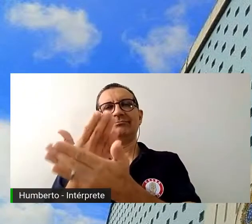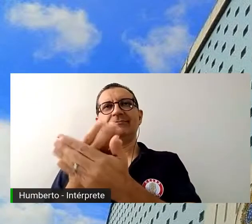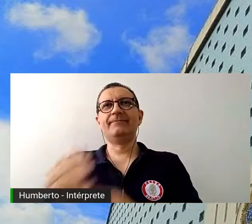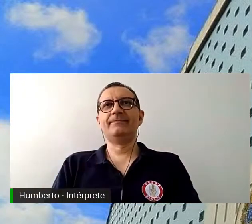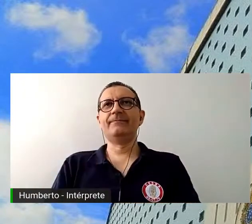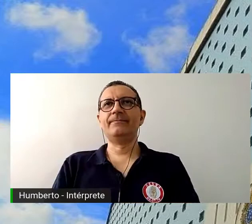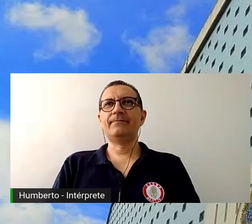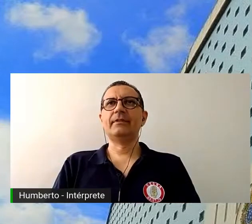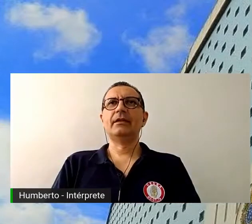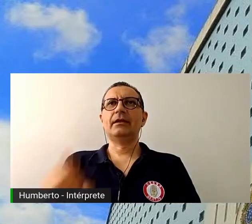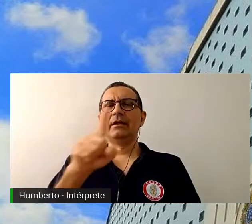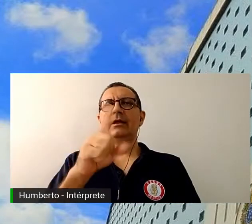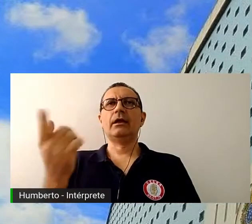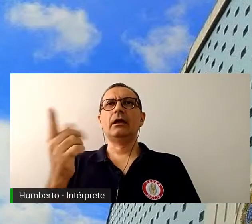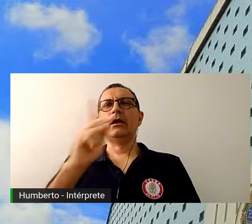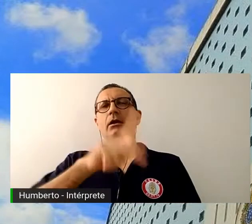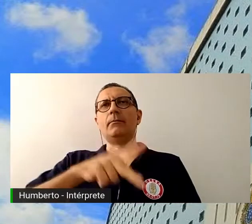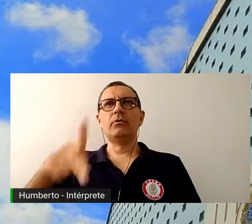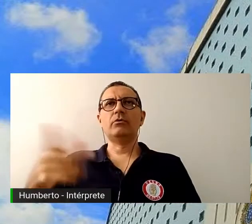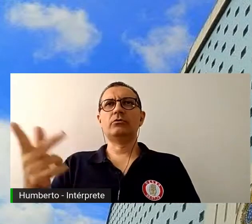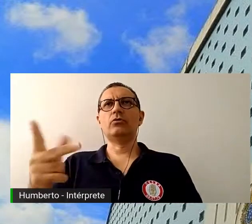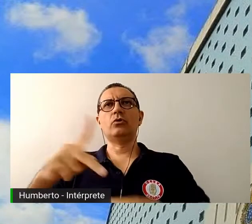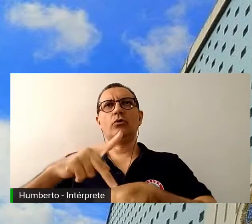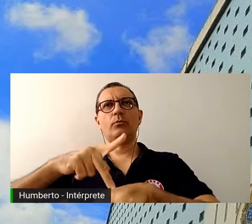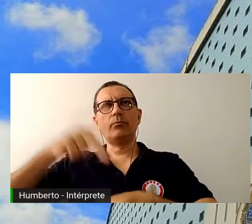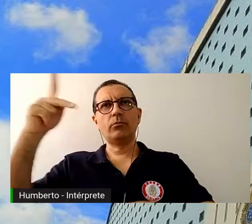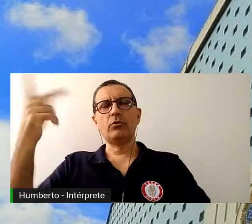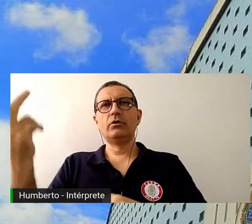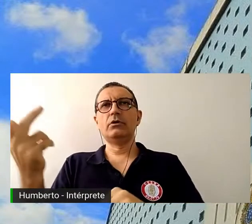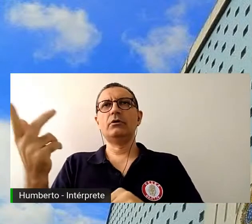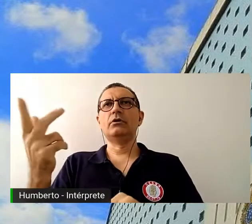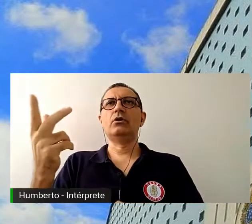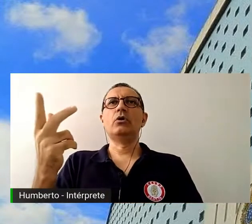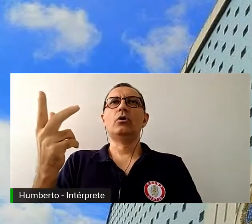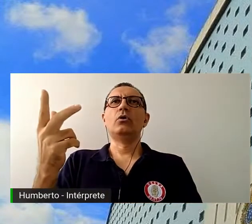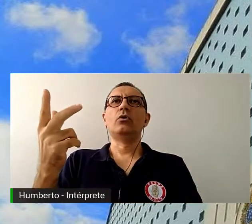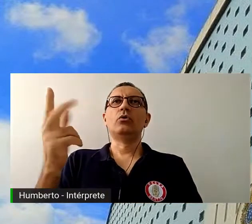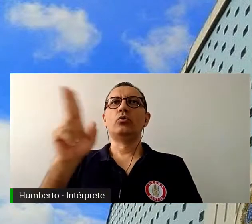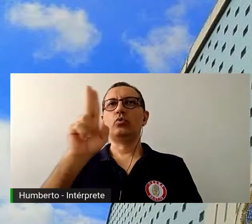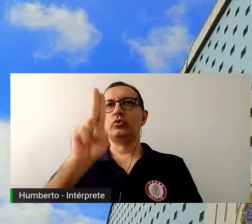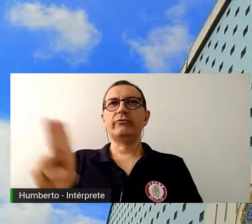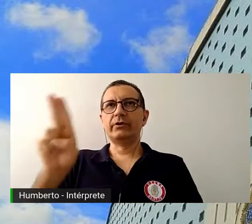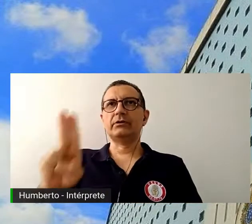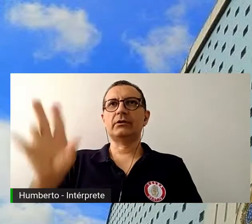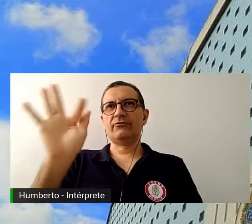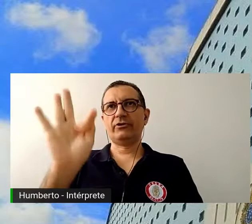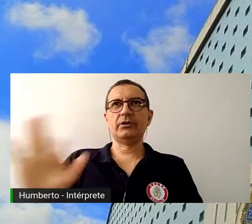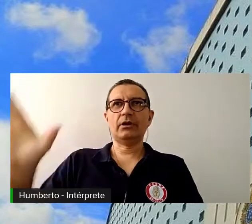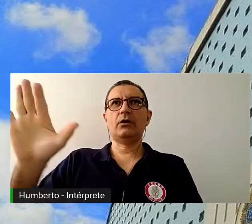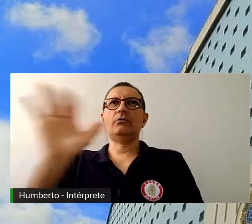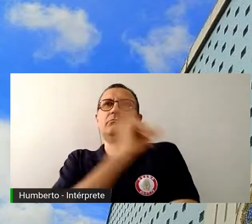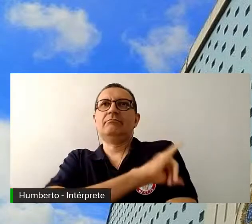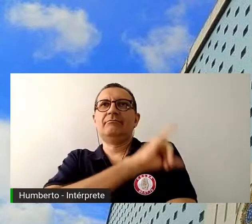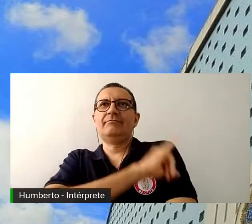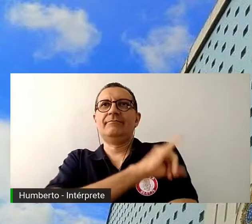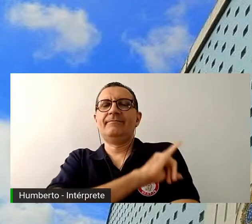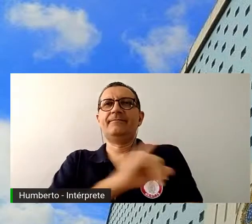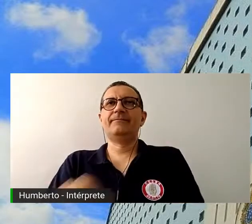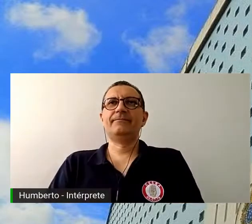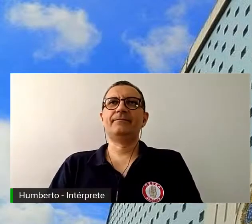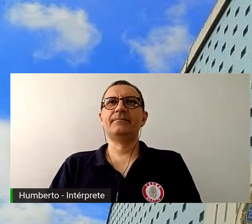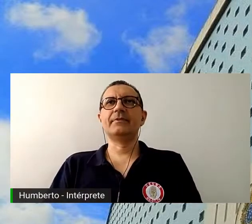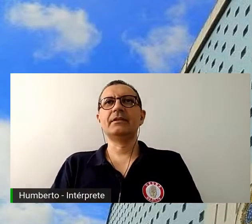e Educação, do Programa de Pós-Graduação em Educação da Universidade Federal Fluminense, e também coordenadora do Grupo Tese e Projetos